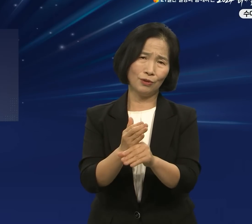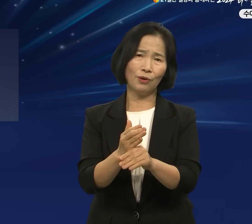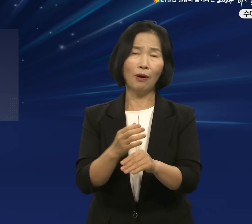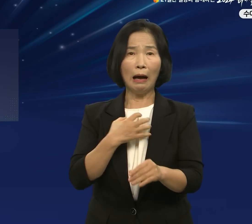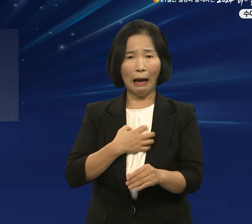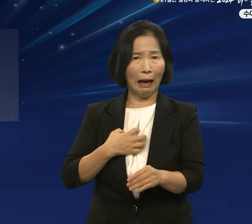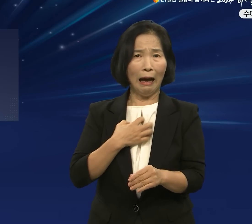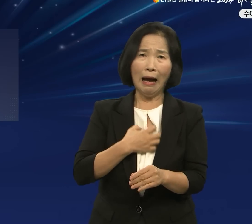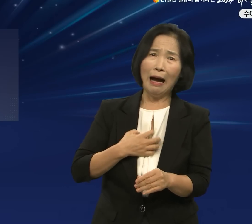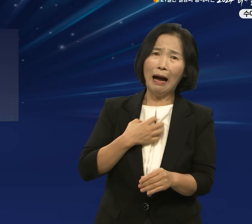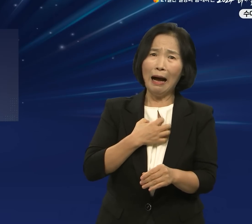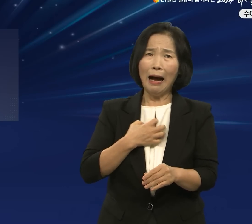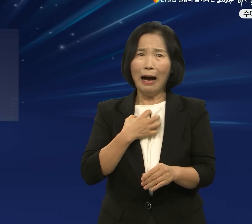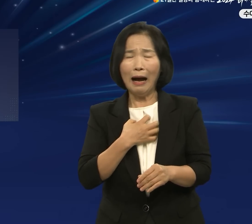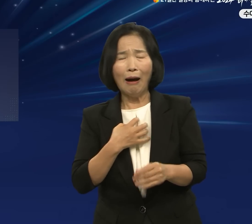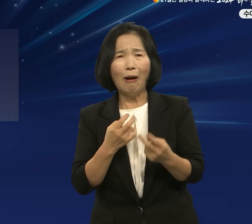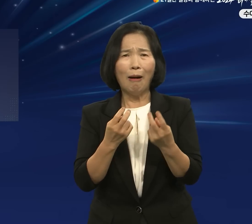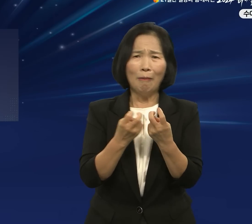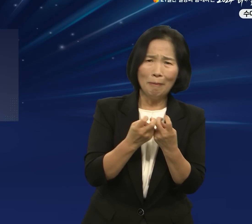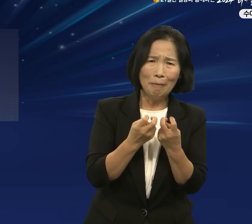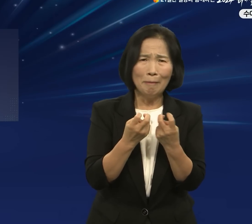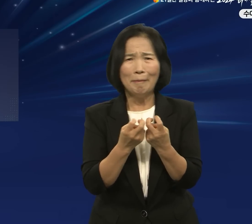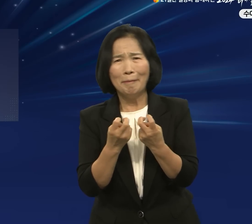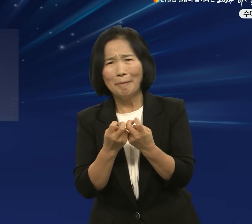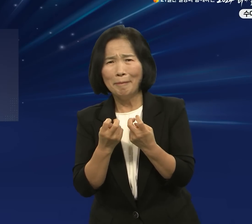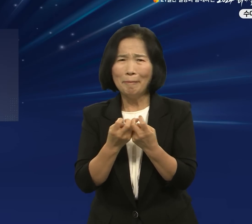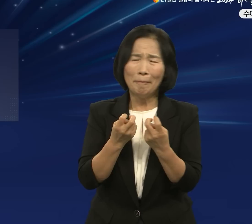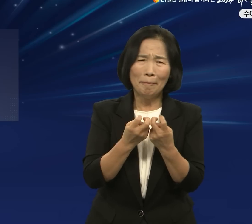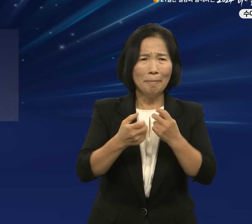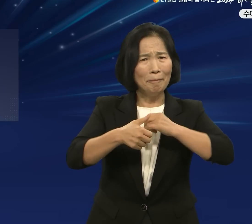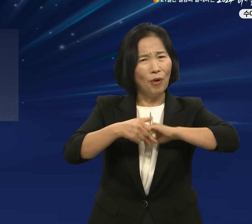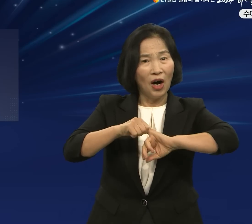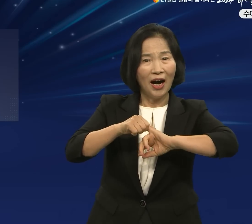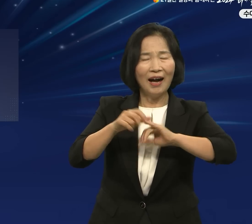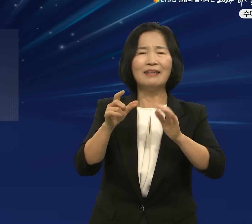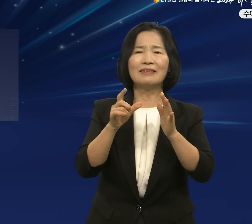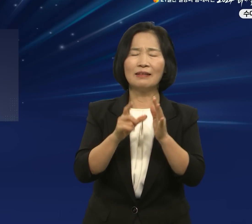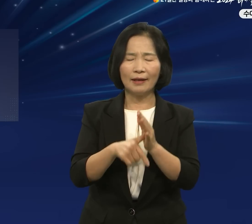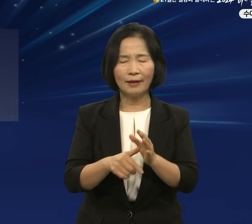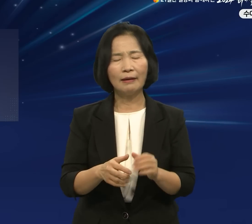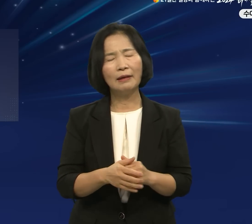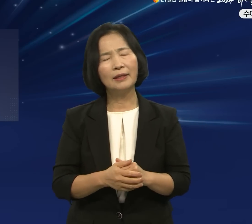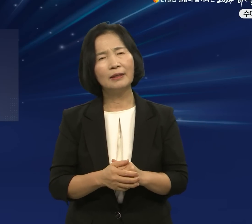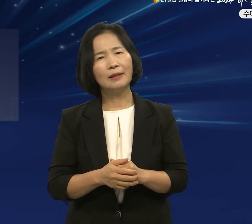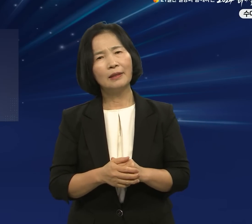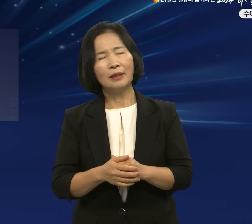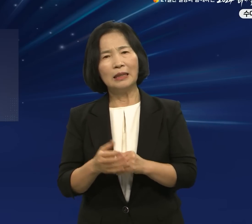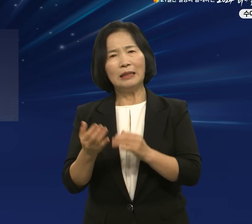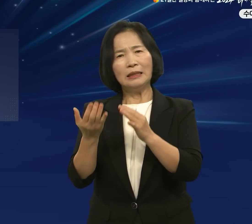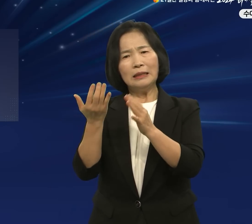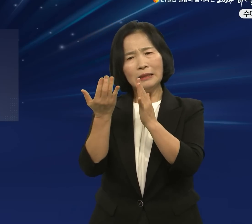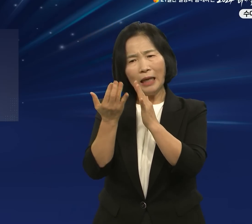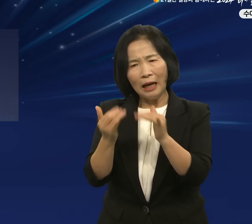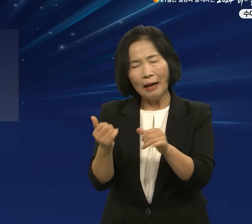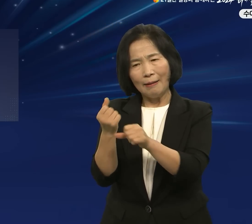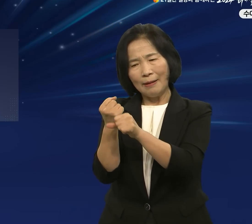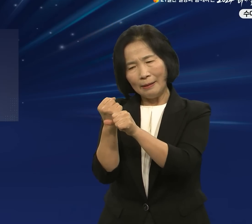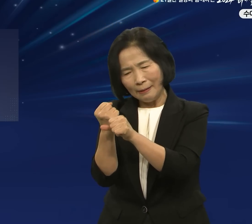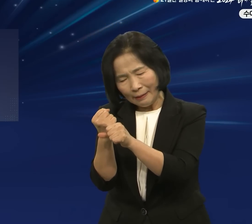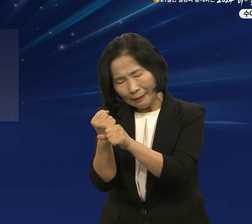이렇게 절망적이고 어떻게 할 수 없을 때 사람에게 의탁하지 않고 그저 하나님을